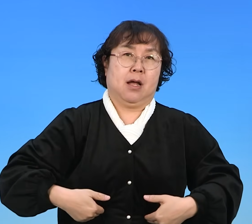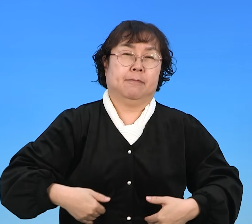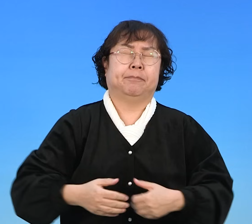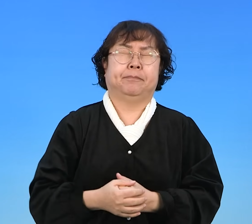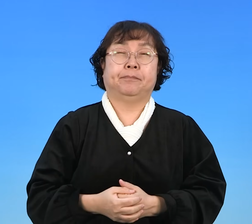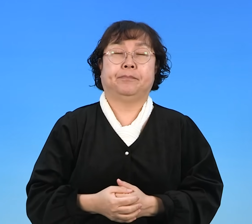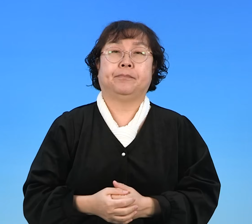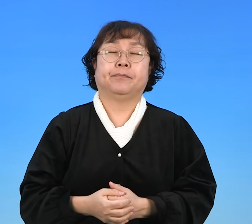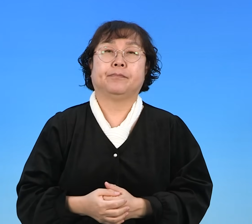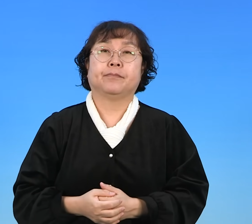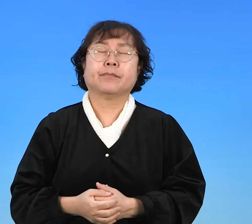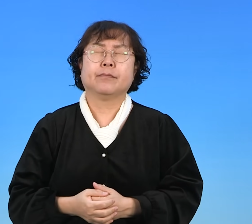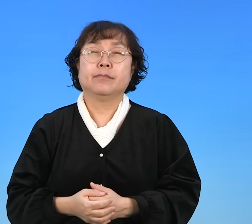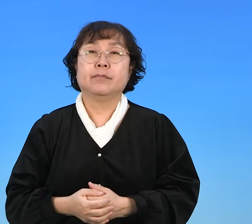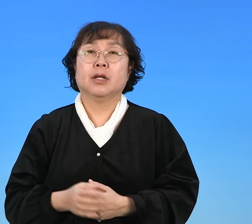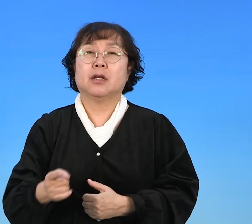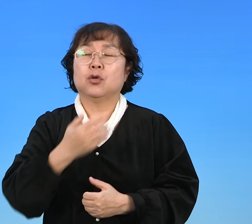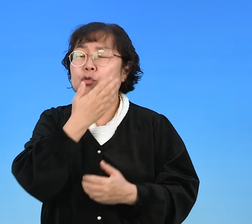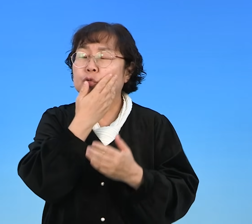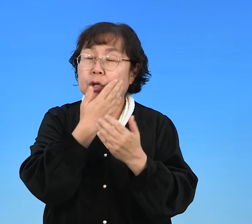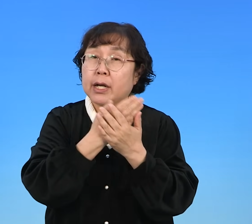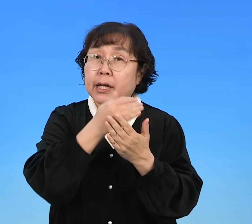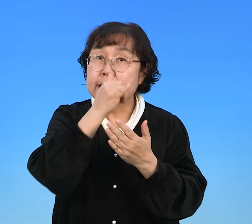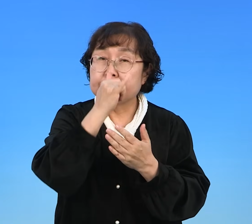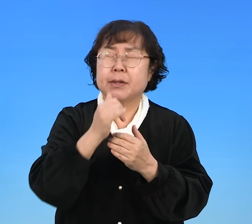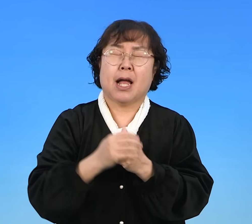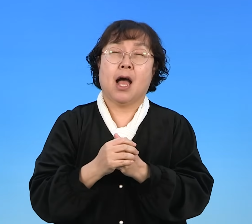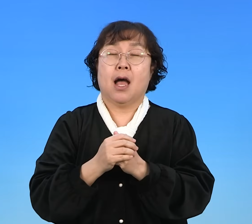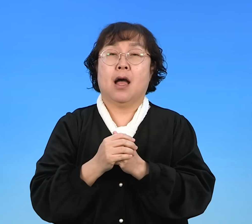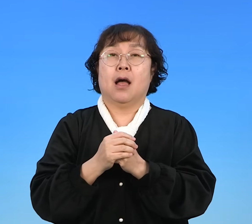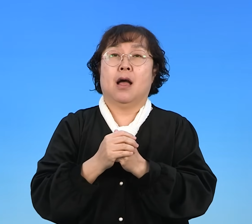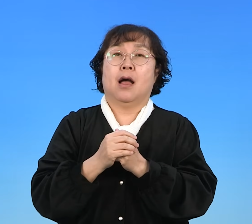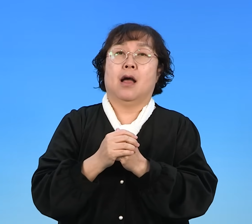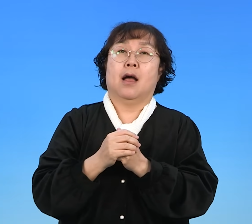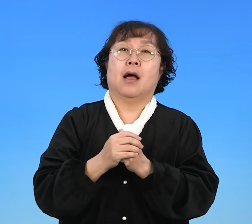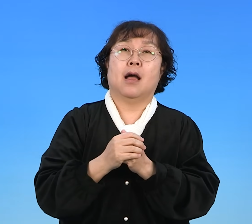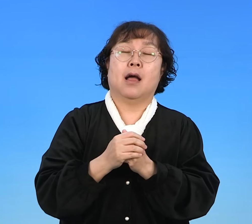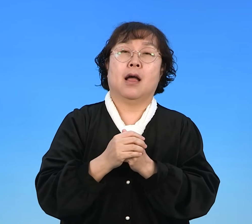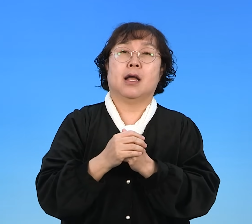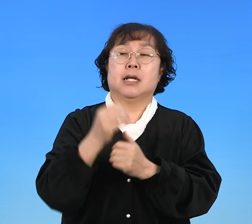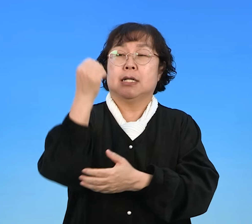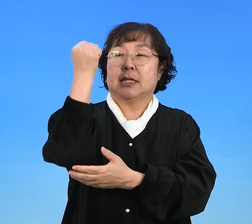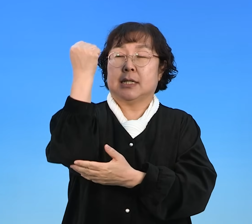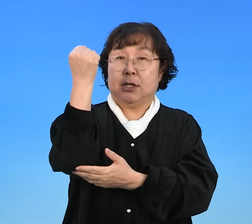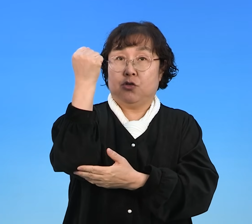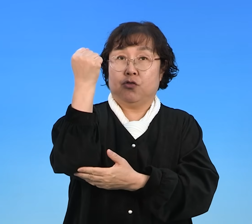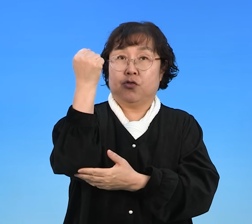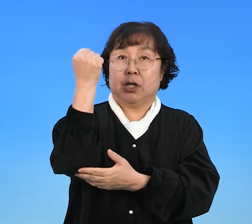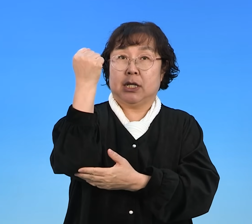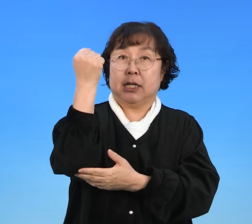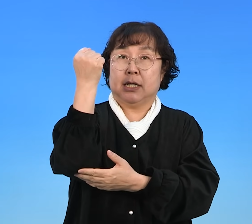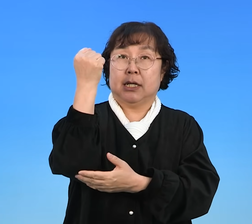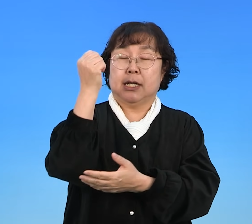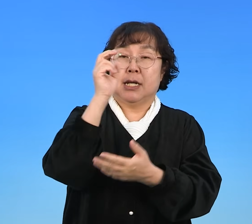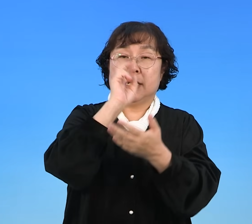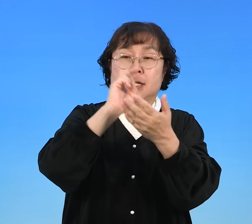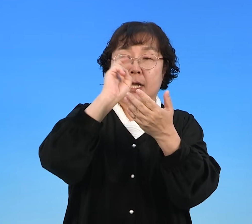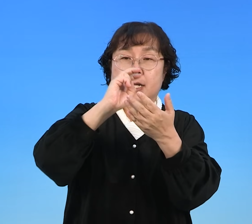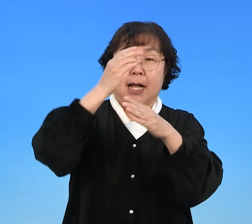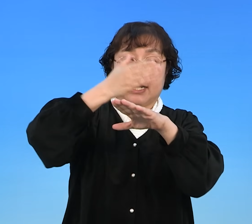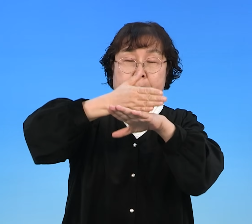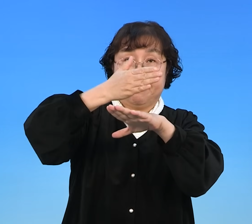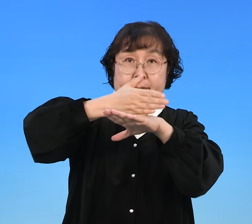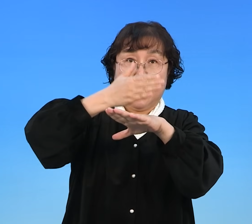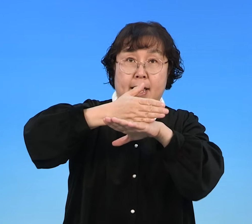그런데 여러분, 여기서 중요한 건요, 제가 본문을 유심히 보니까 이 기둥 세 가지가 이제